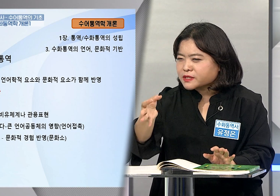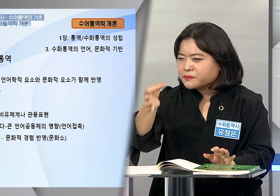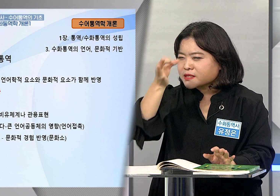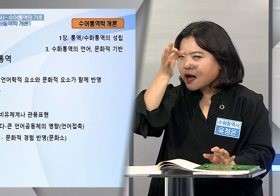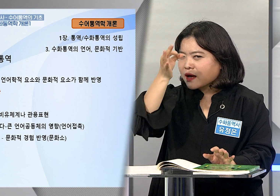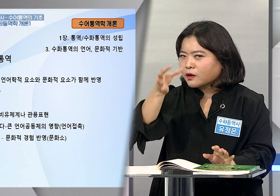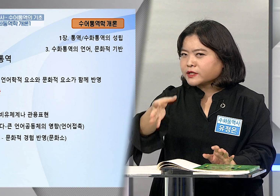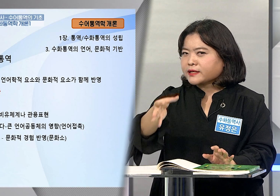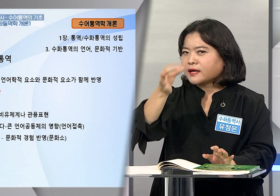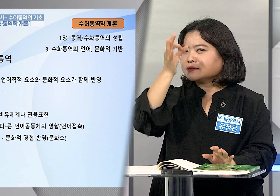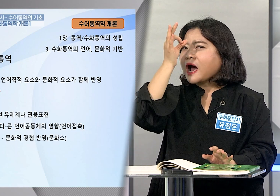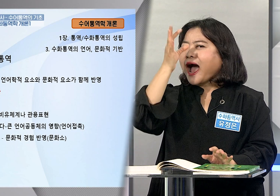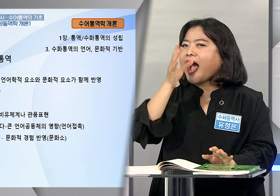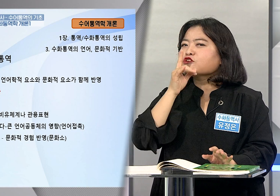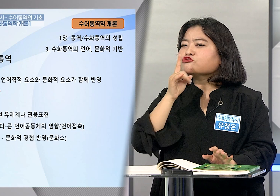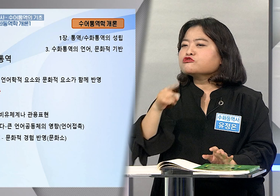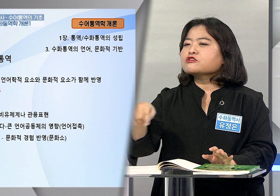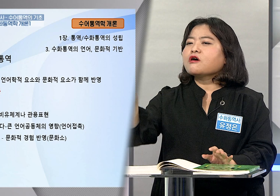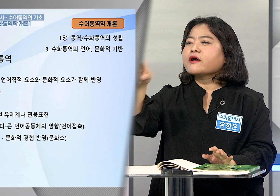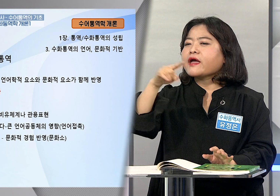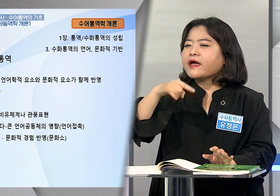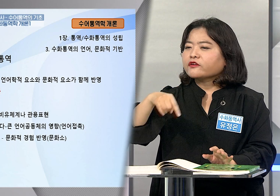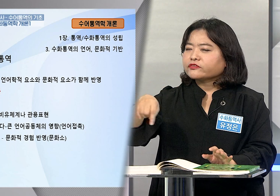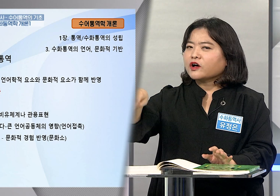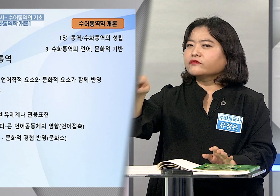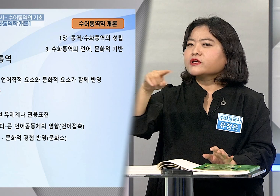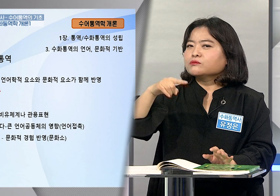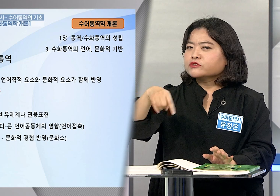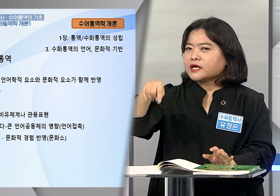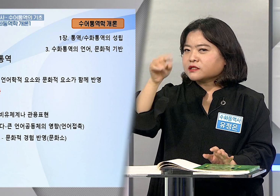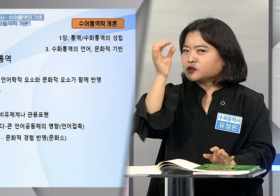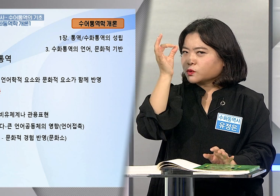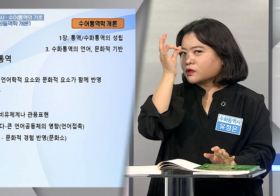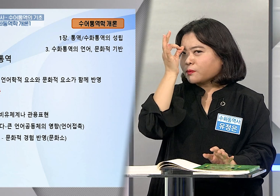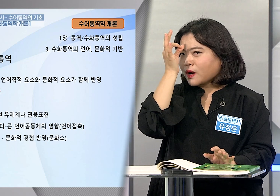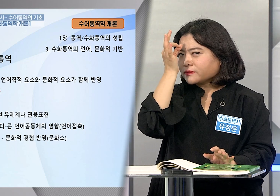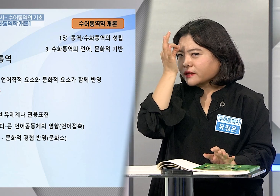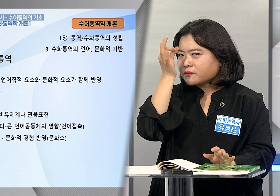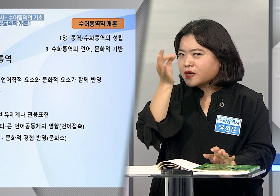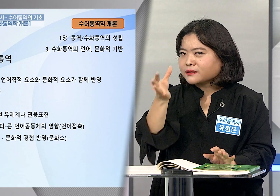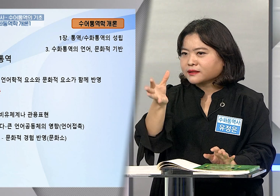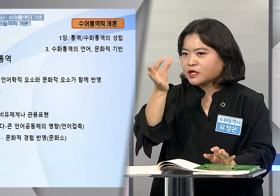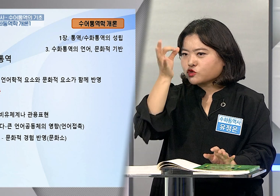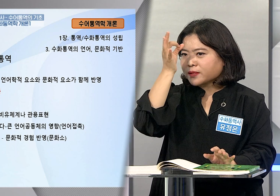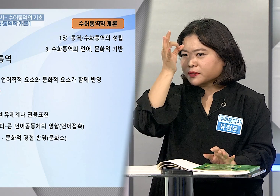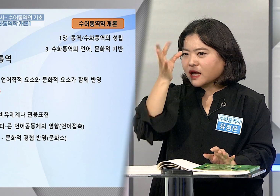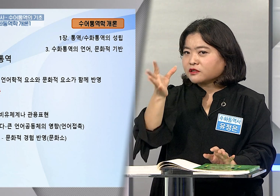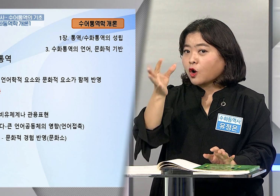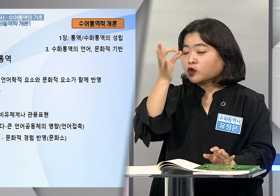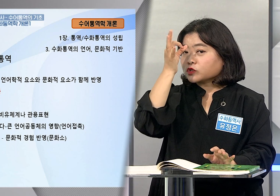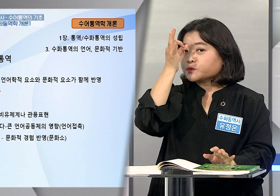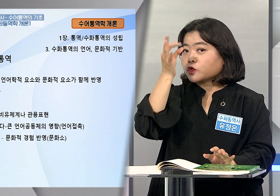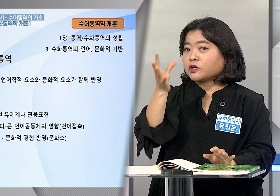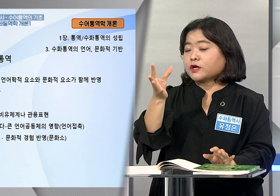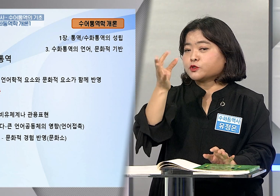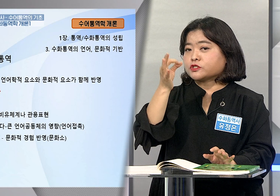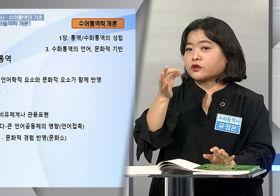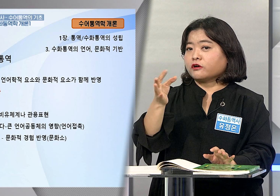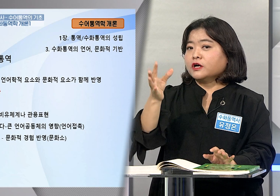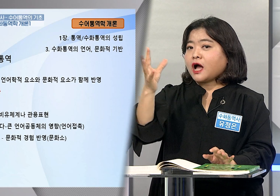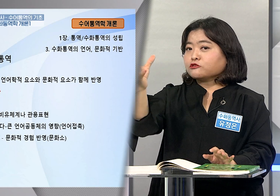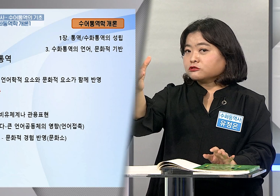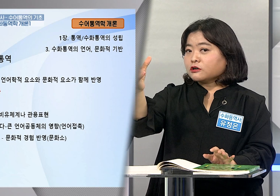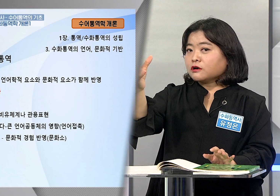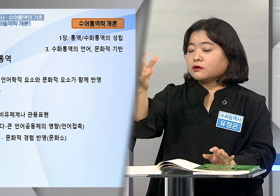면목이 없습니다라고 얘기하는 한국어의 어떤 문화적인 요소가 포함된 게 미안하다 수화입니다. 이건 언어 접촉이라고 할 수